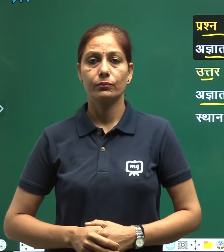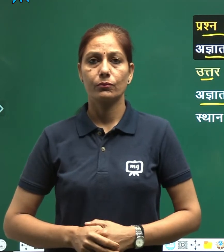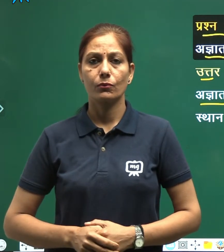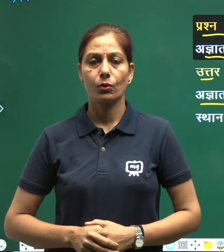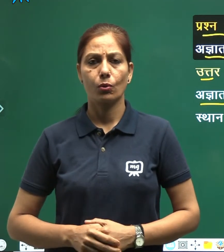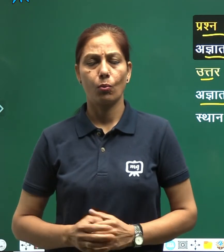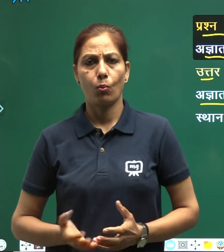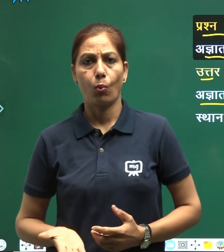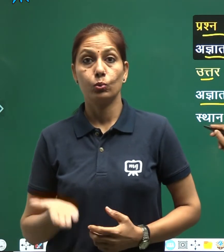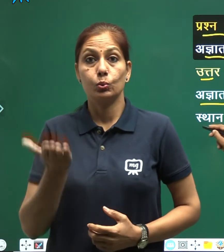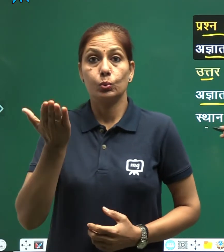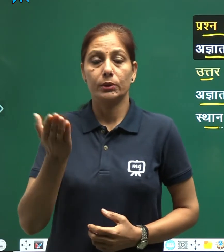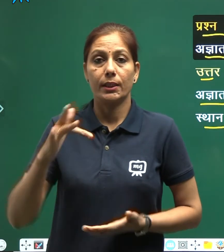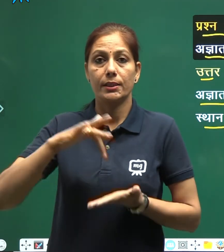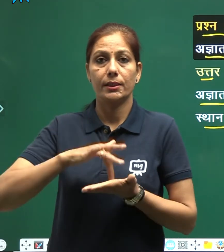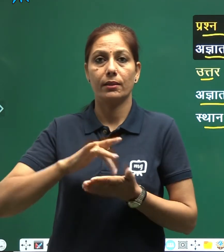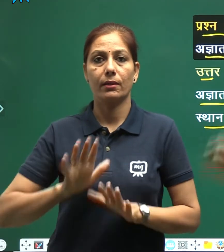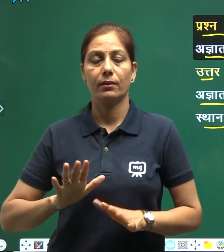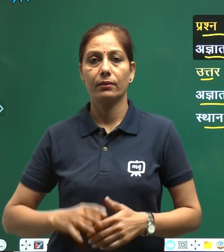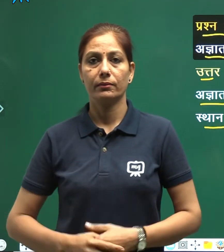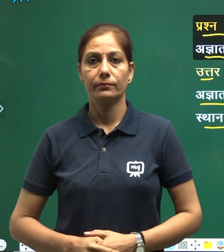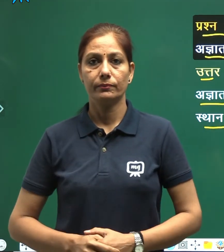सर्वोच्च स्थान है।